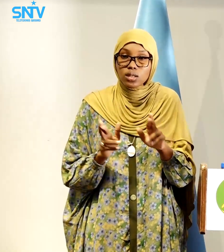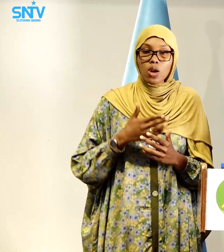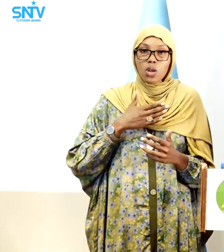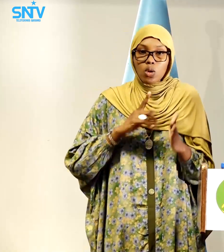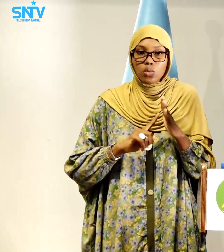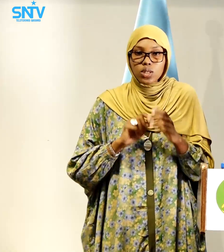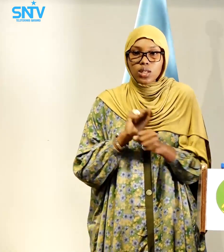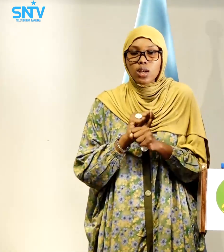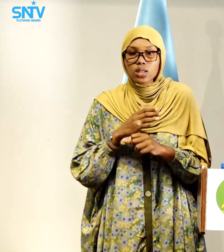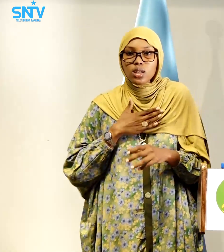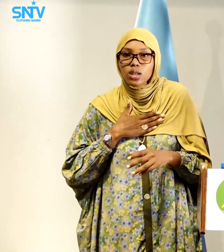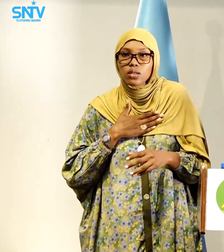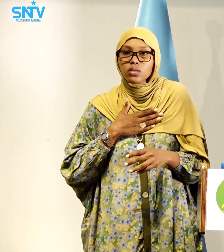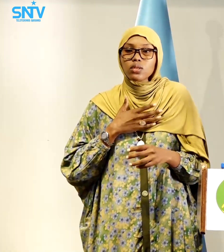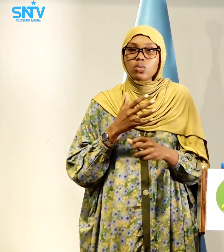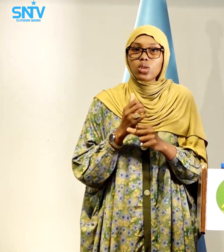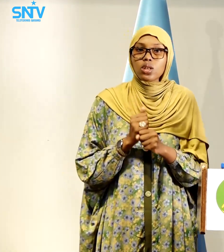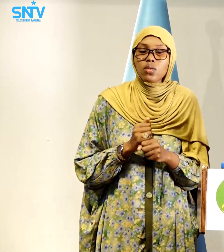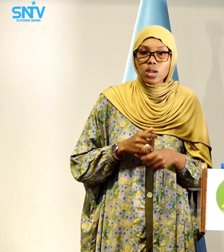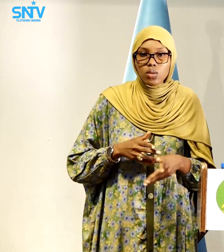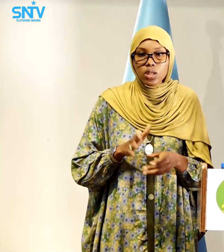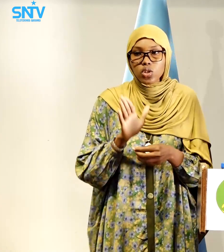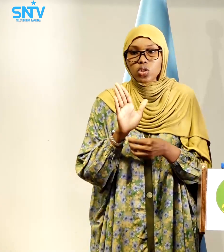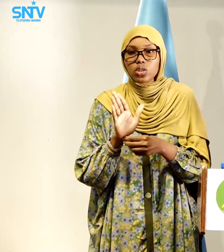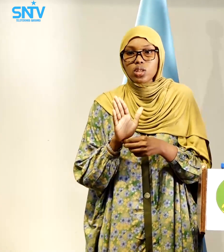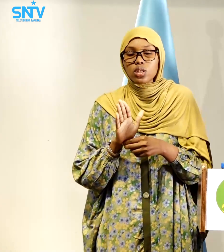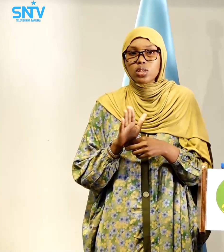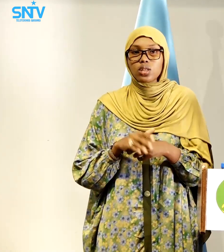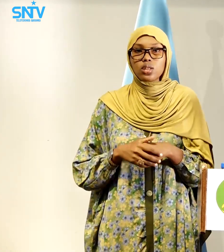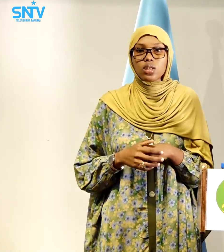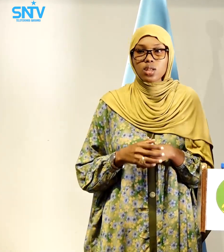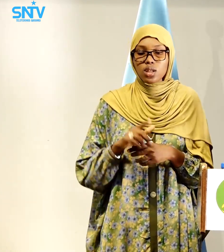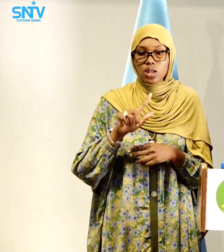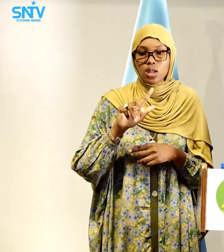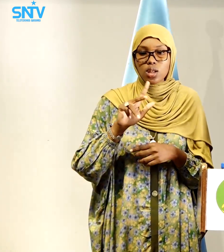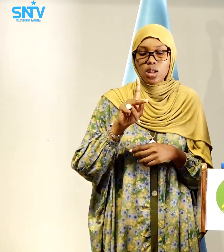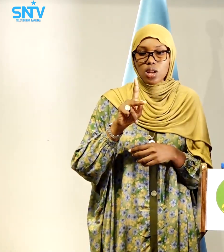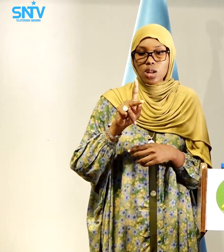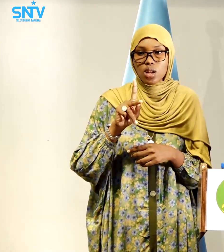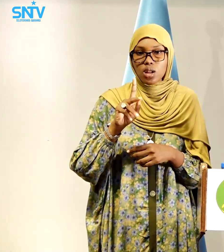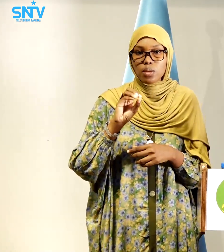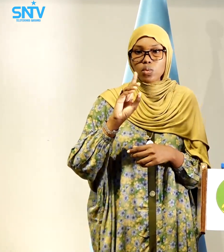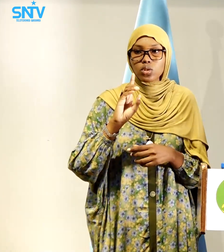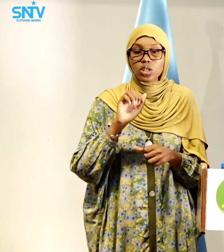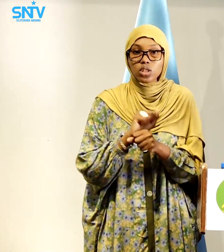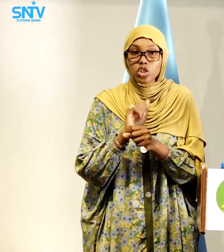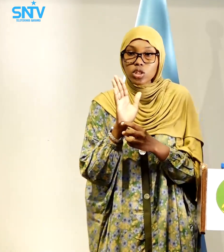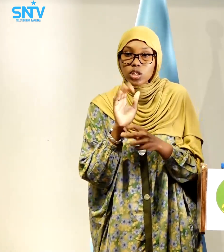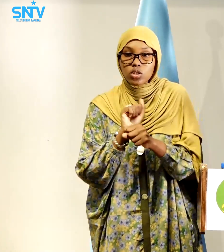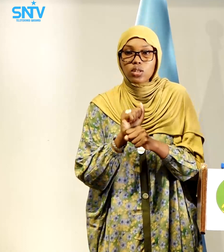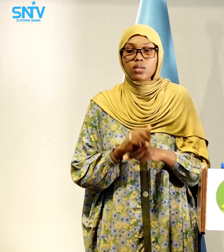kala ka wasaaradda shaqada aan waxaan qabanay ma lahayn aan wadna sharciga laba kod sharciga shaqada sharcigaasna waxaan